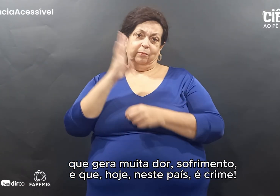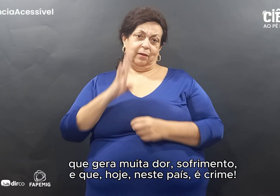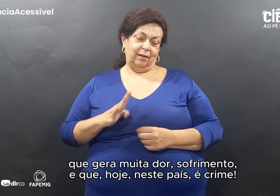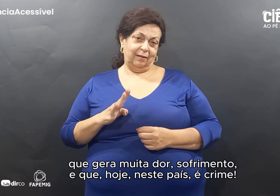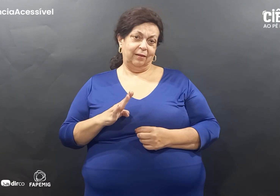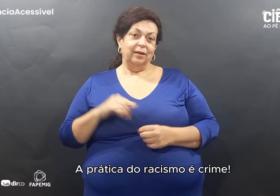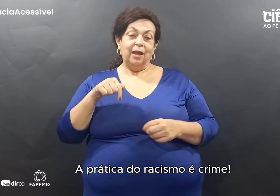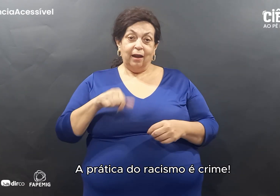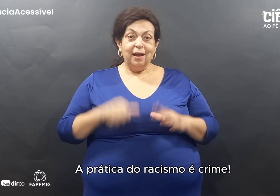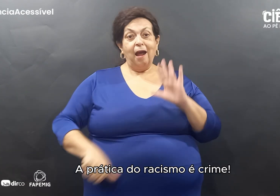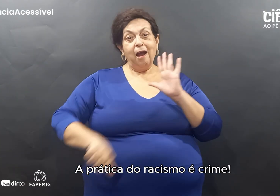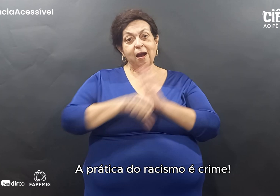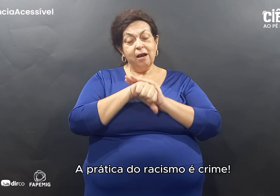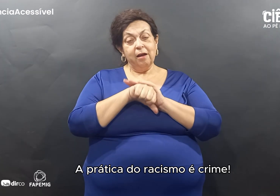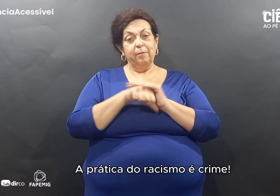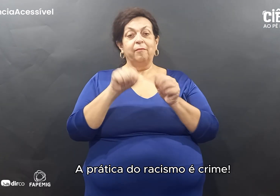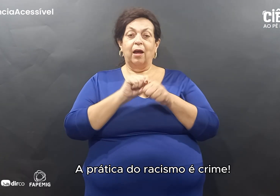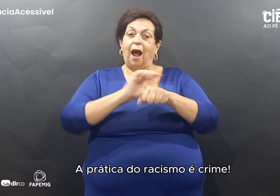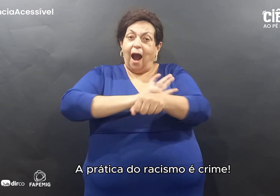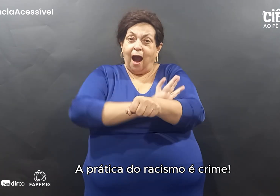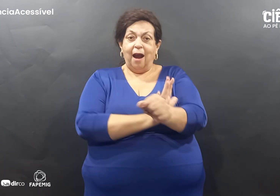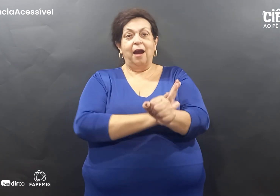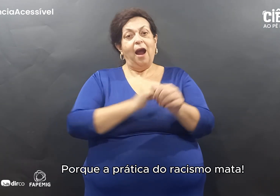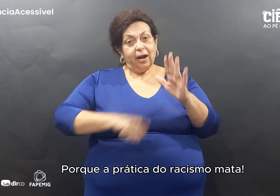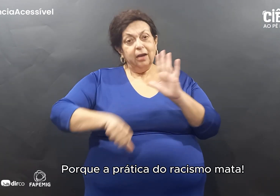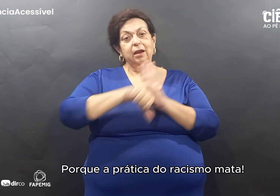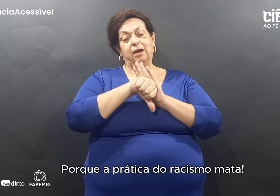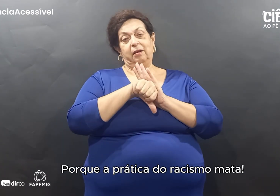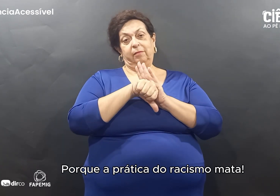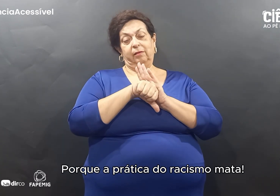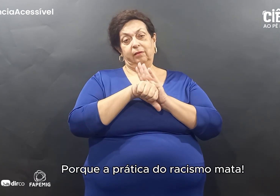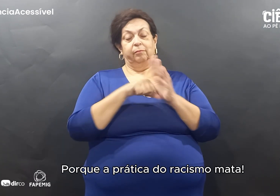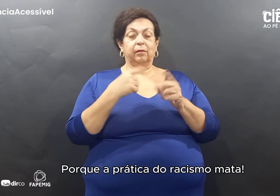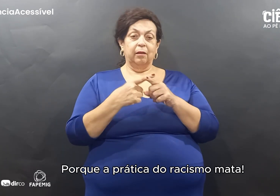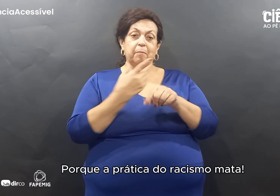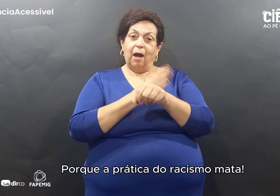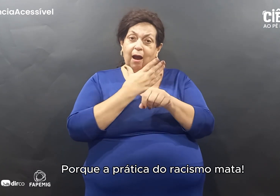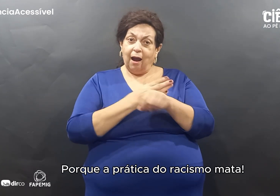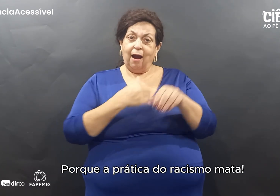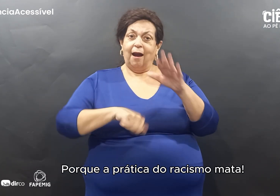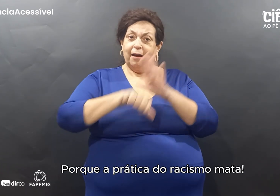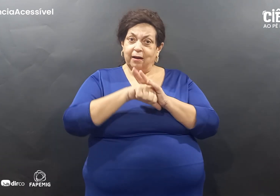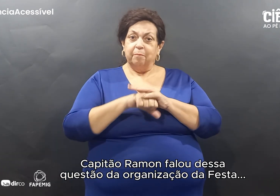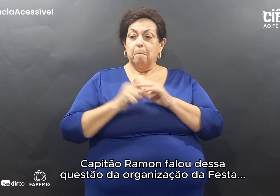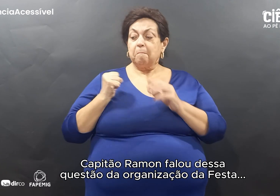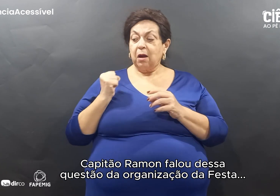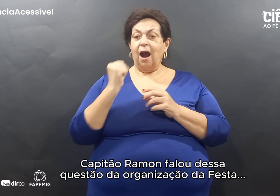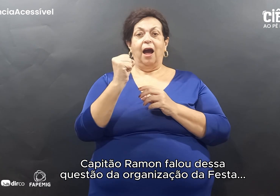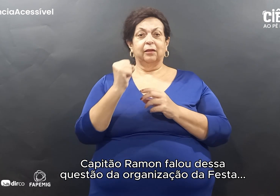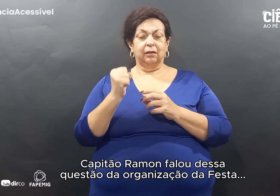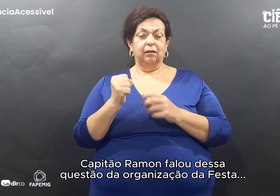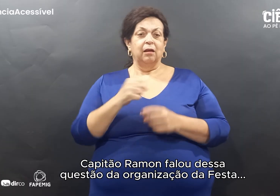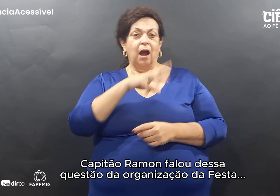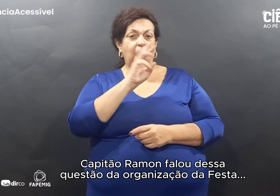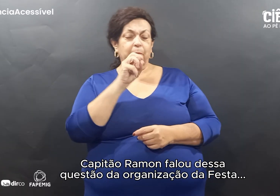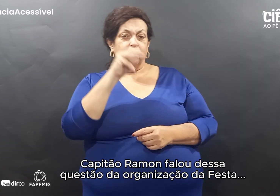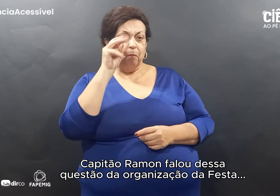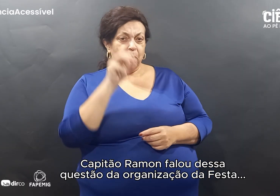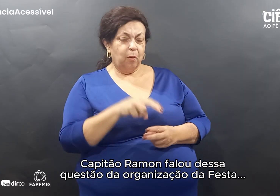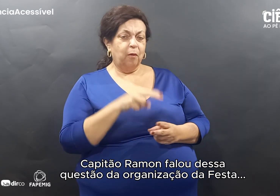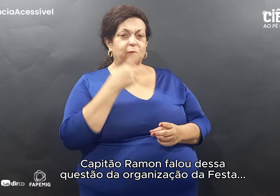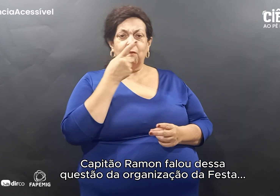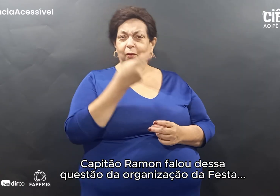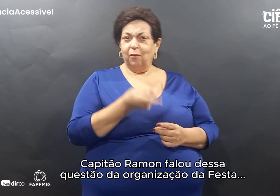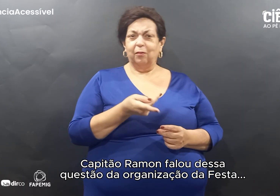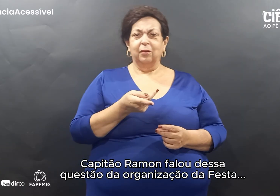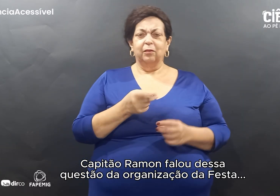é crime, né? A prática do racismo é crime, porque a prática do racismo mata. O capitão Ramon falou daí dessa questão,